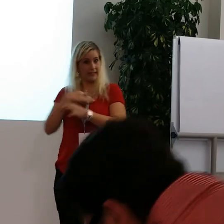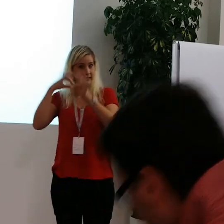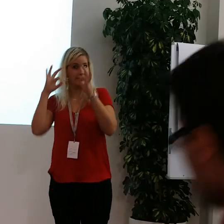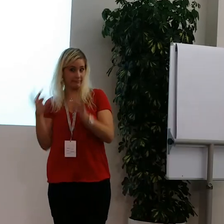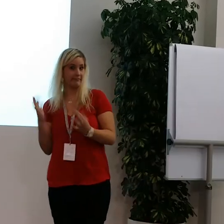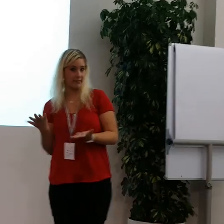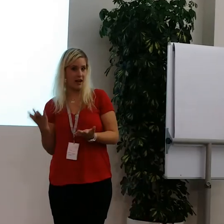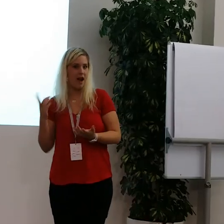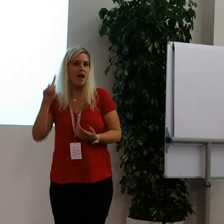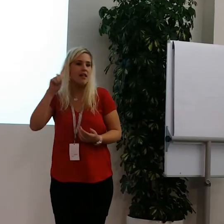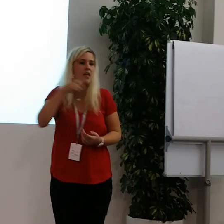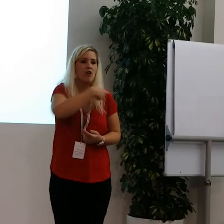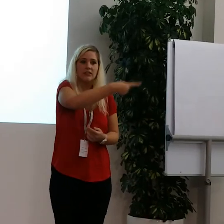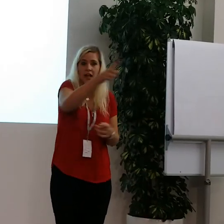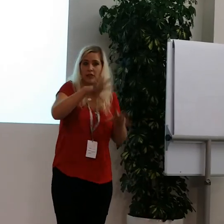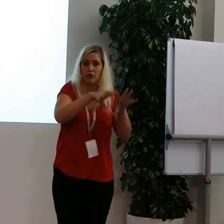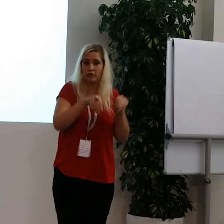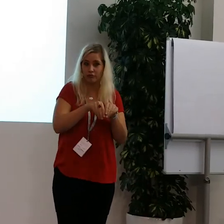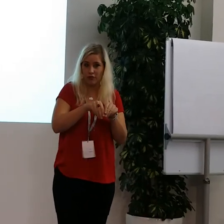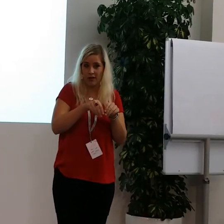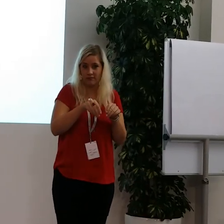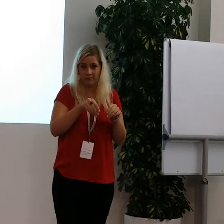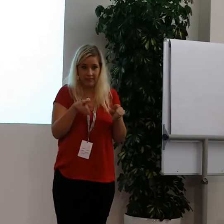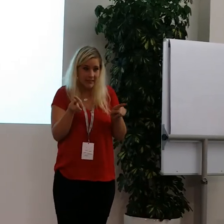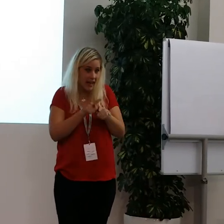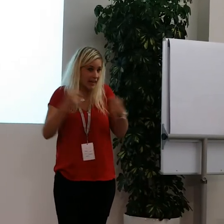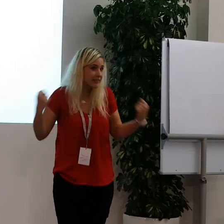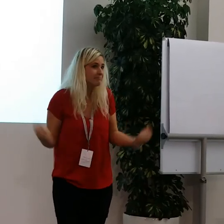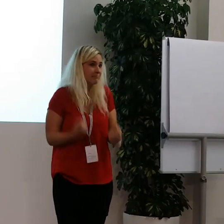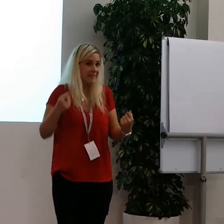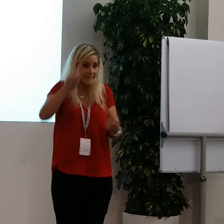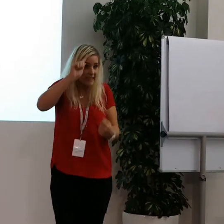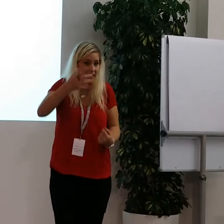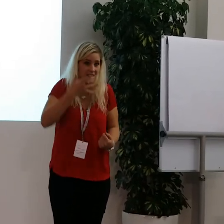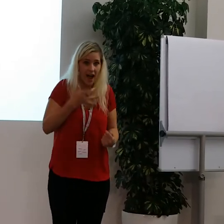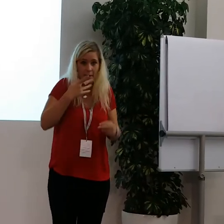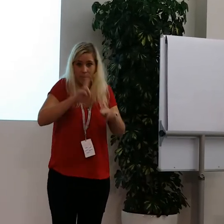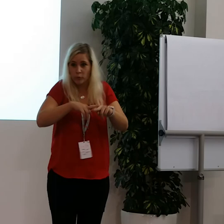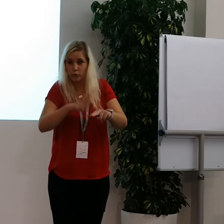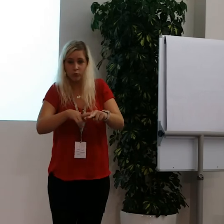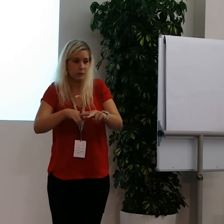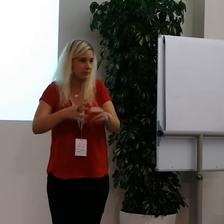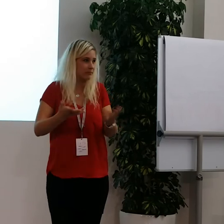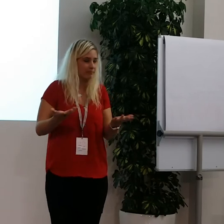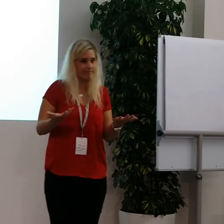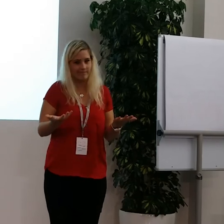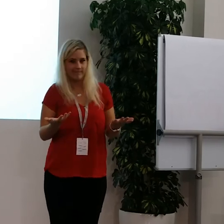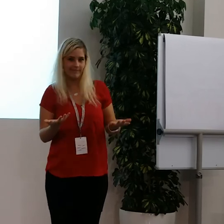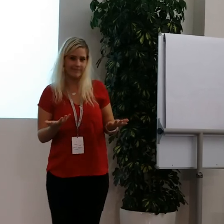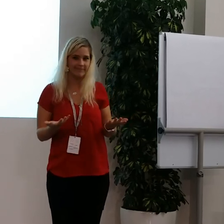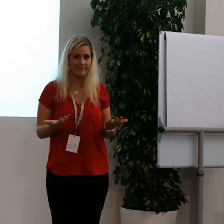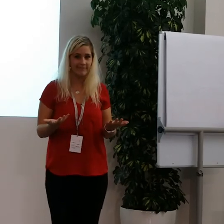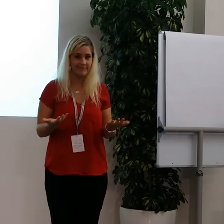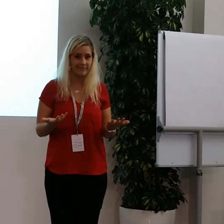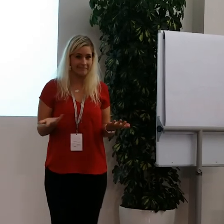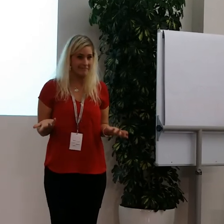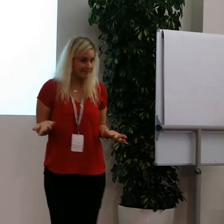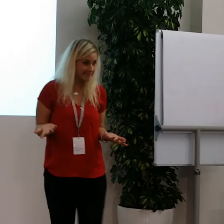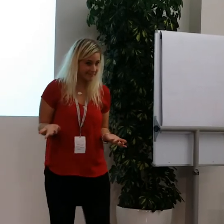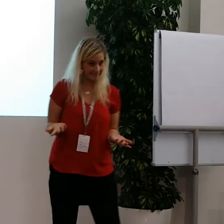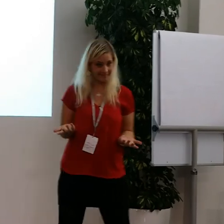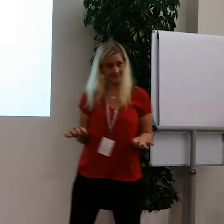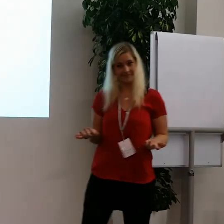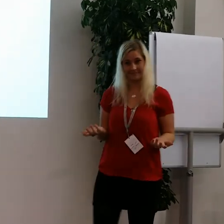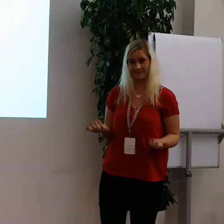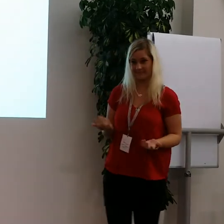No, moje rodiče, říkám vždycky, měla jsem velké štěstí, ale otázka je, všechny rodiče, všech dětí se takhle hodně snaží,